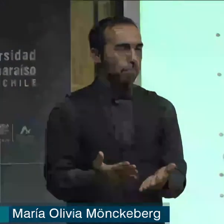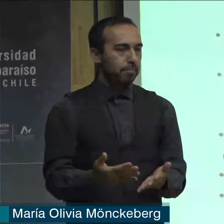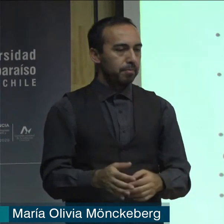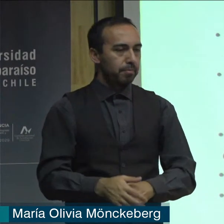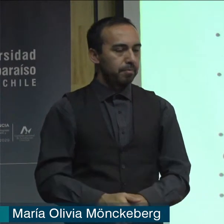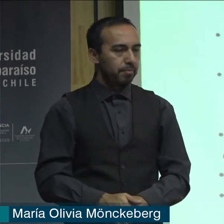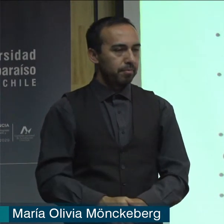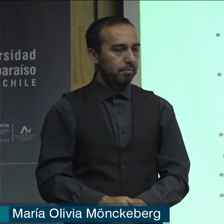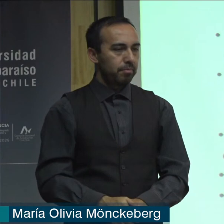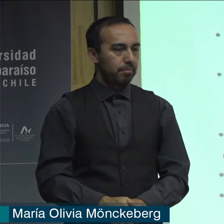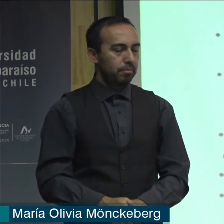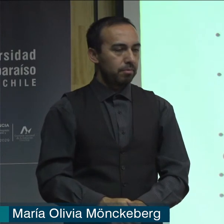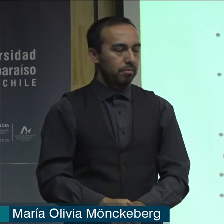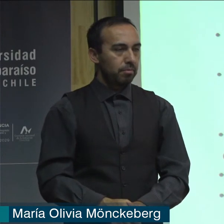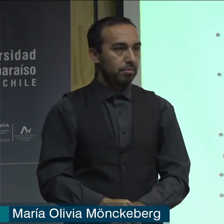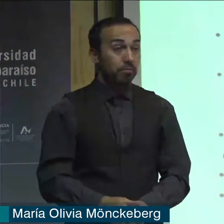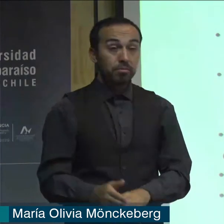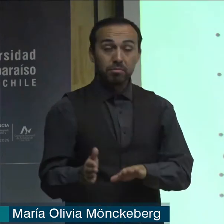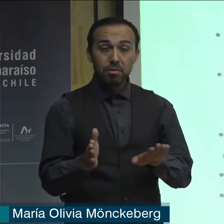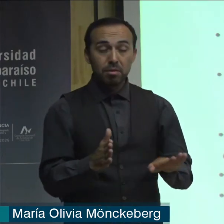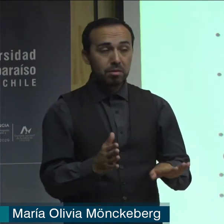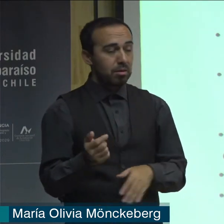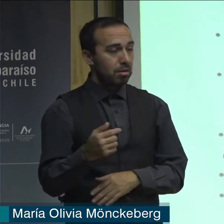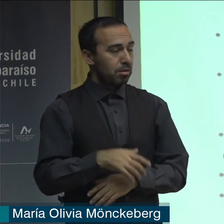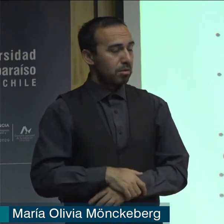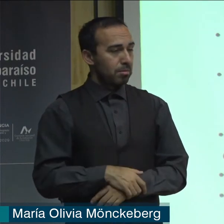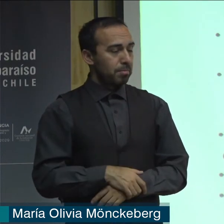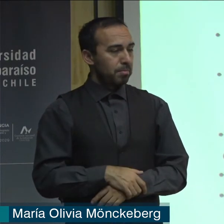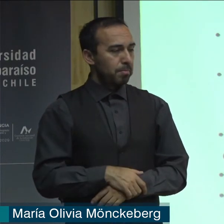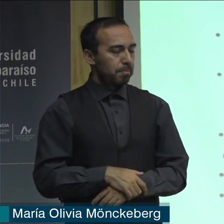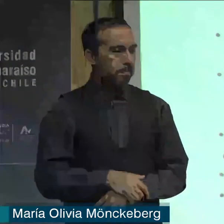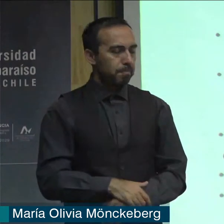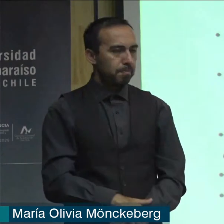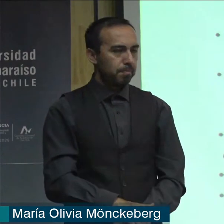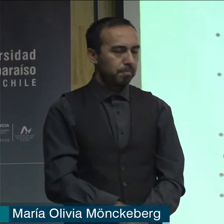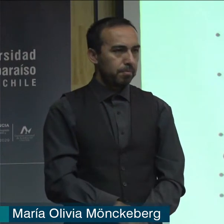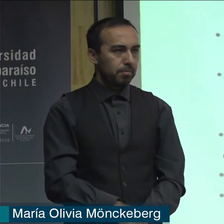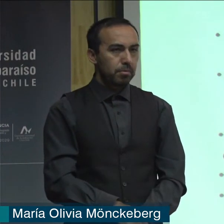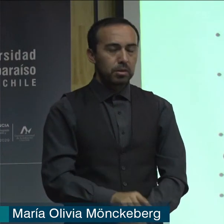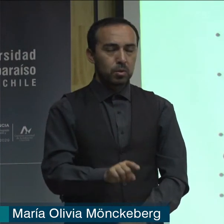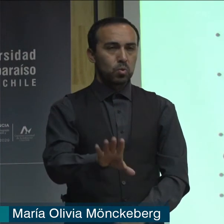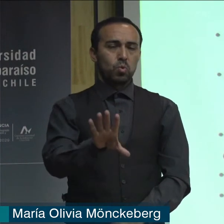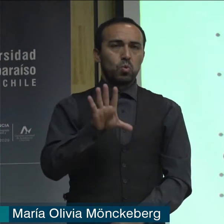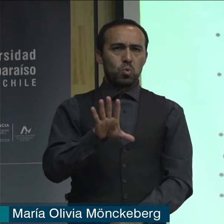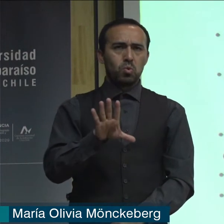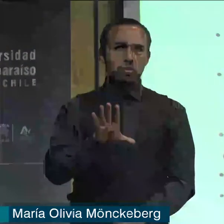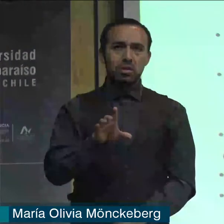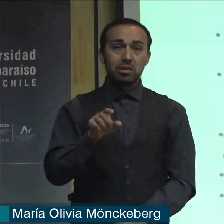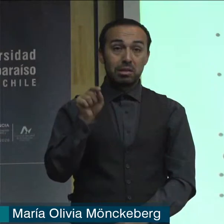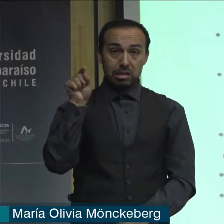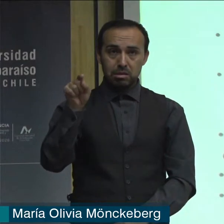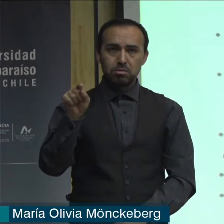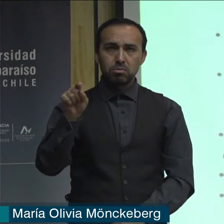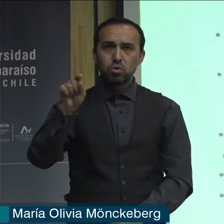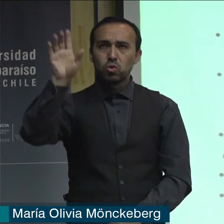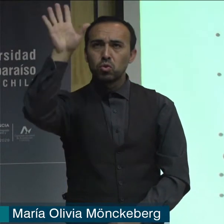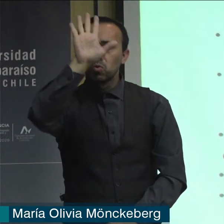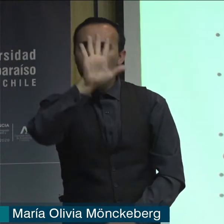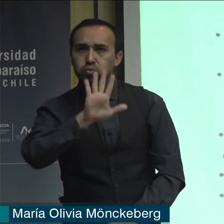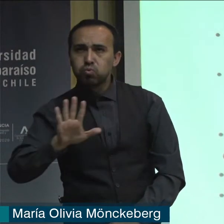entonces mientras se hacía es bien impresionante es un hicieron un mapa de la Reforma